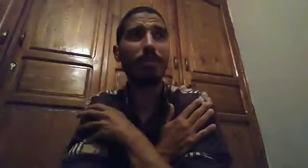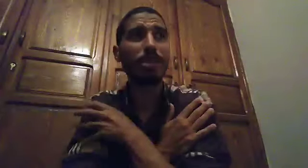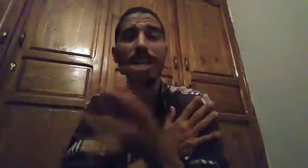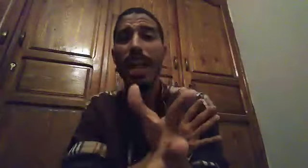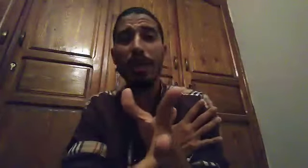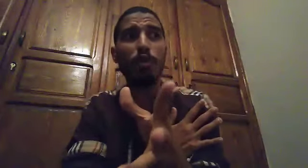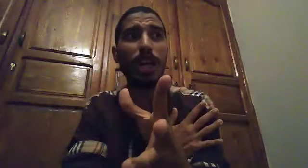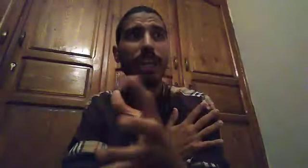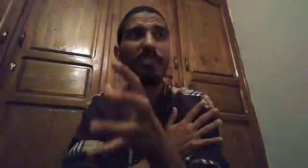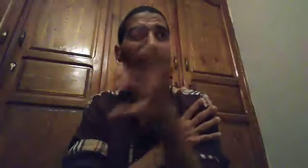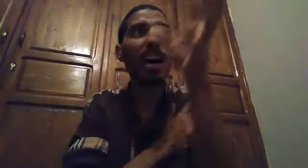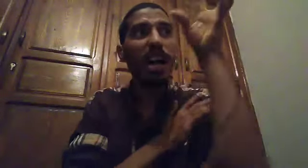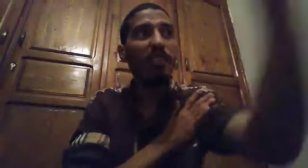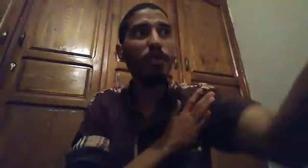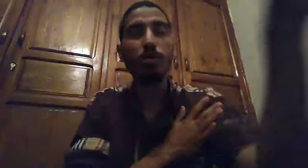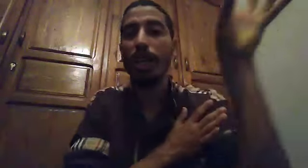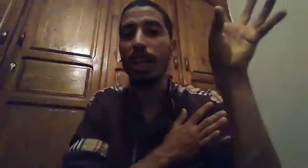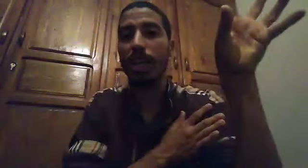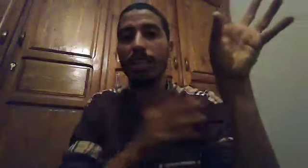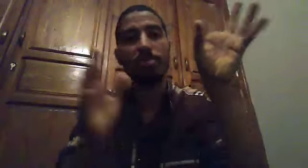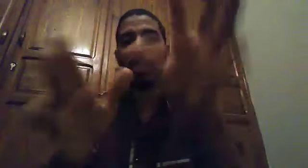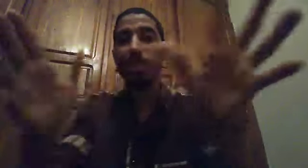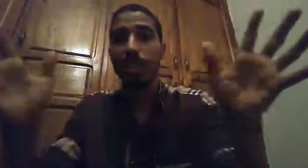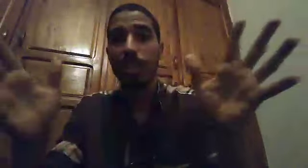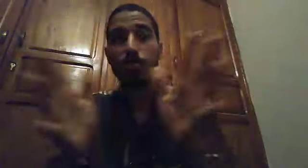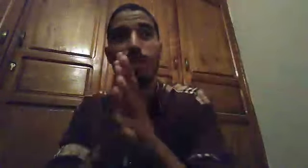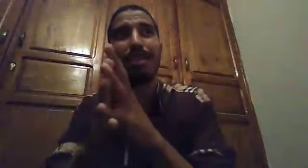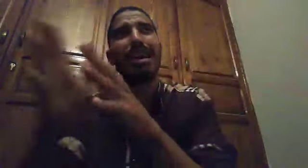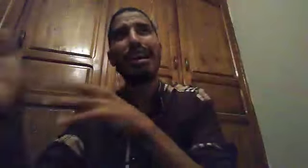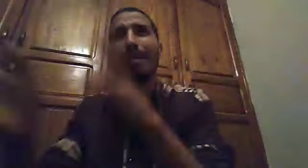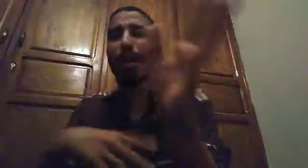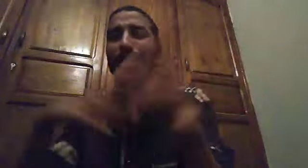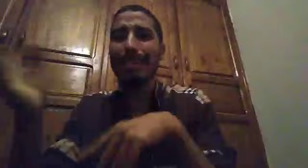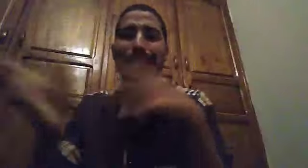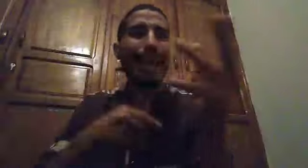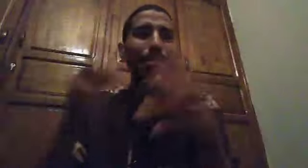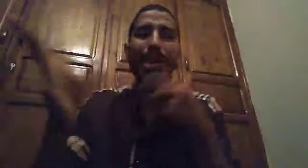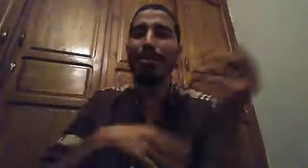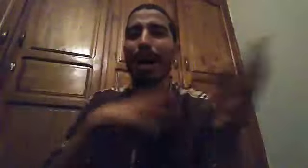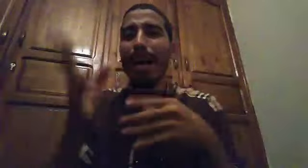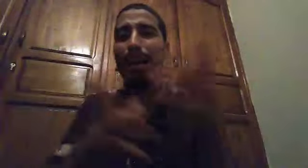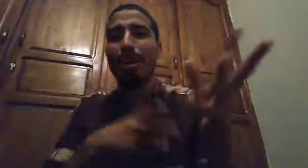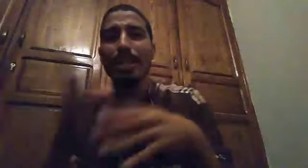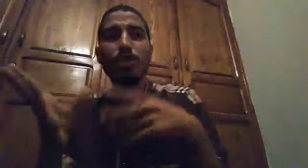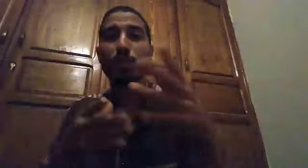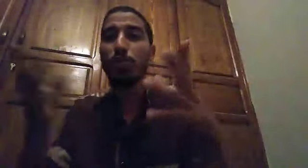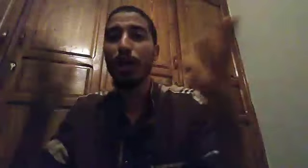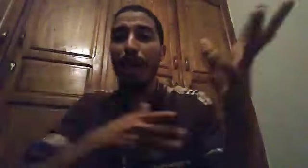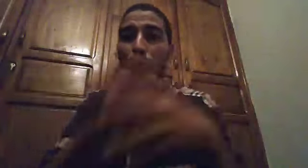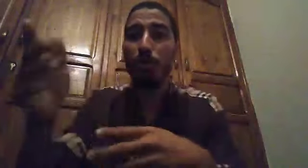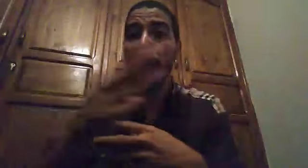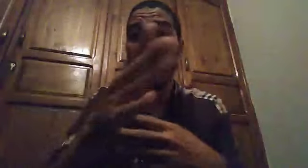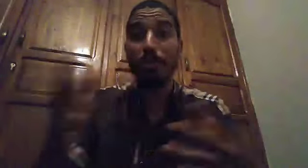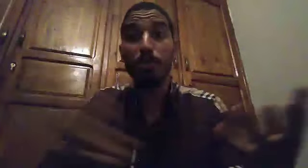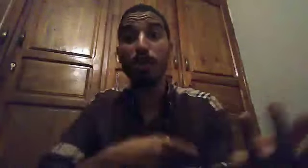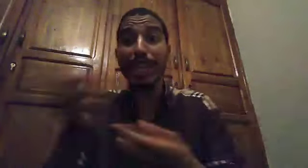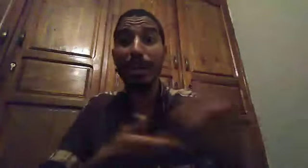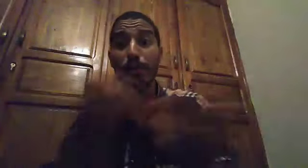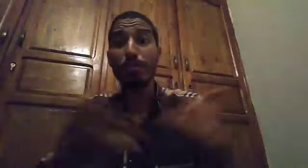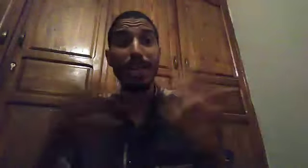ماشي اللاعب، ولكن كان فيها الفوز بداك الكاس، وهذا الشيء دارت الارجنتين. البرازيل لعب عليا المهاره وهادي، وكيبغيو يخترقوا اللاعبين، كون كيلعبوا تمريرات